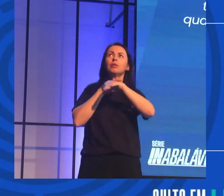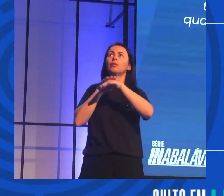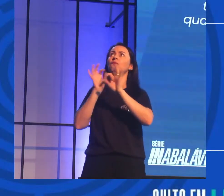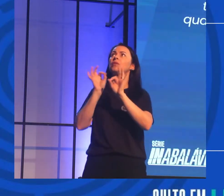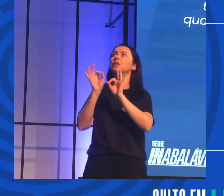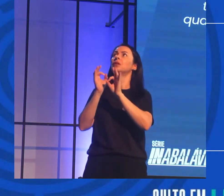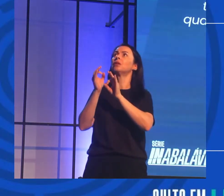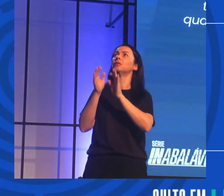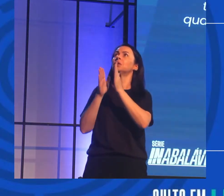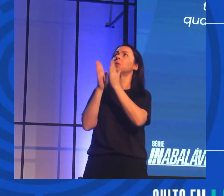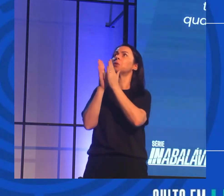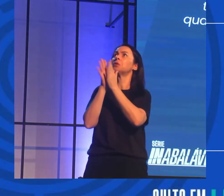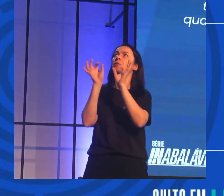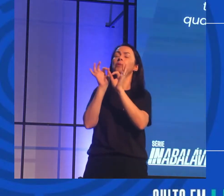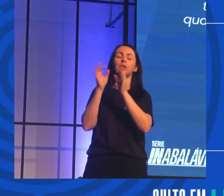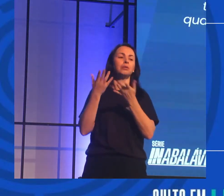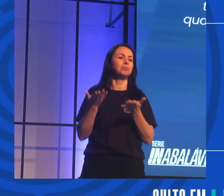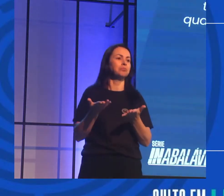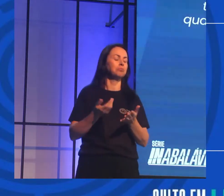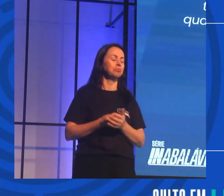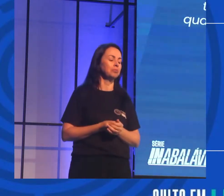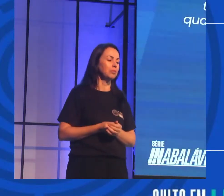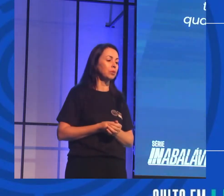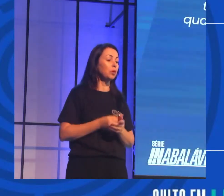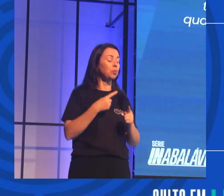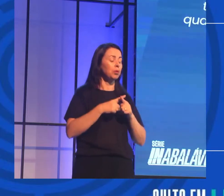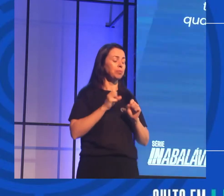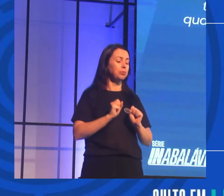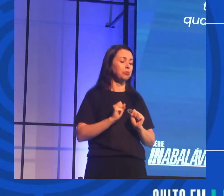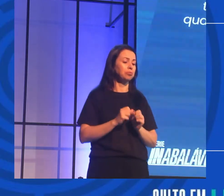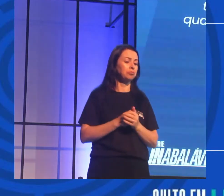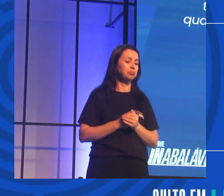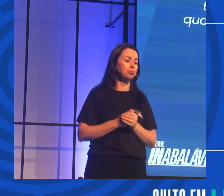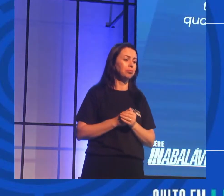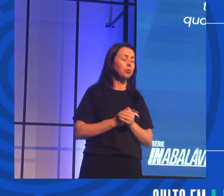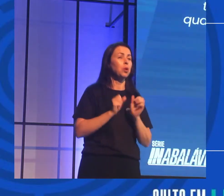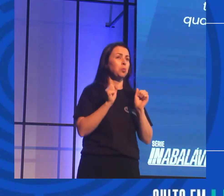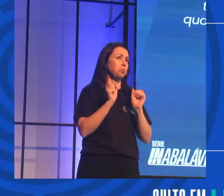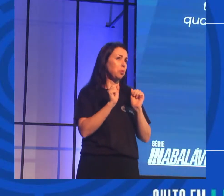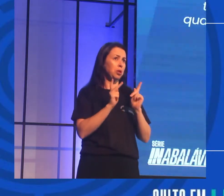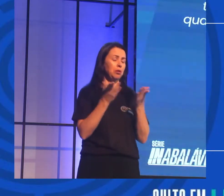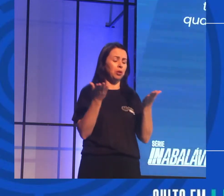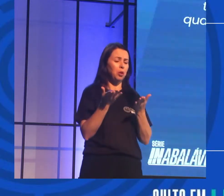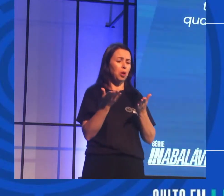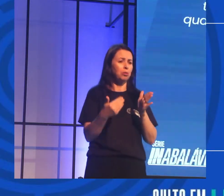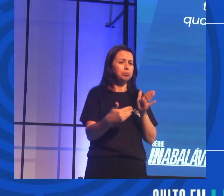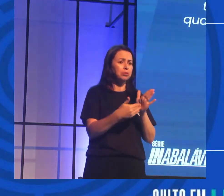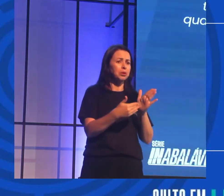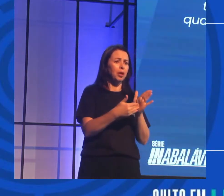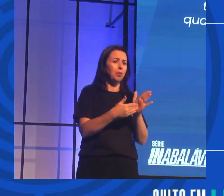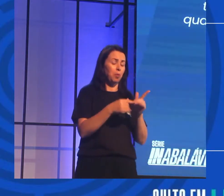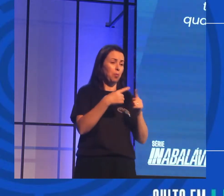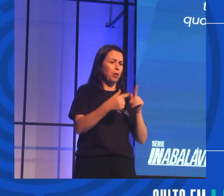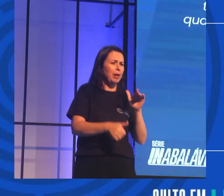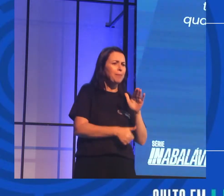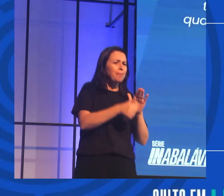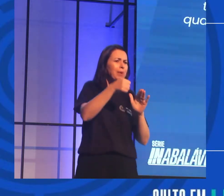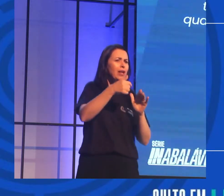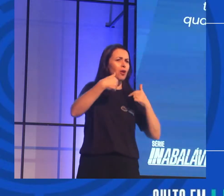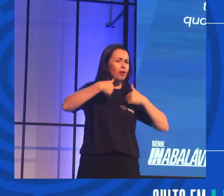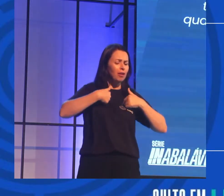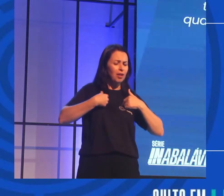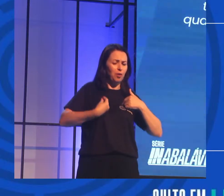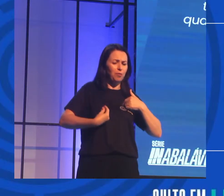para pausar a sua vida diante de Deus. Mas ele poderia, vamos parar de orar aqui, melhor estar vivo daqui a 30 dias do que